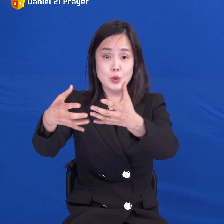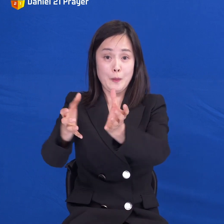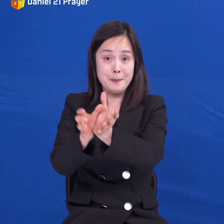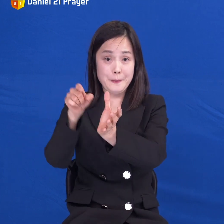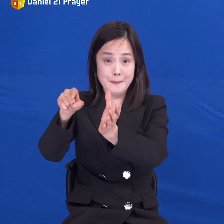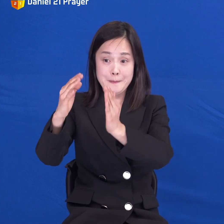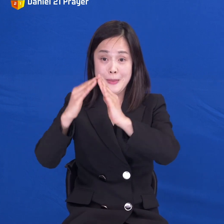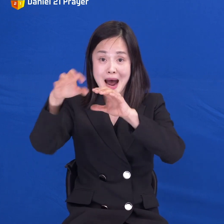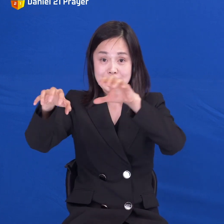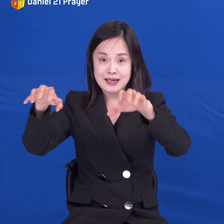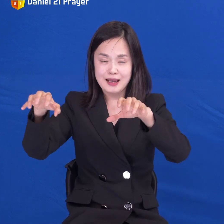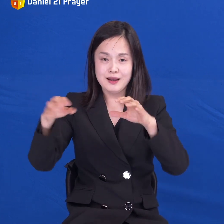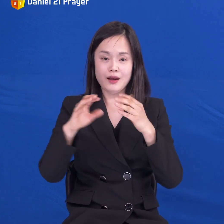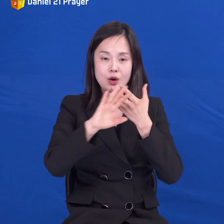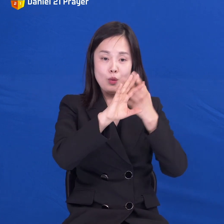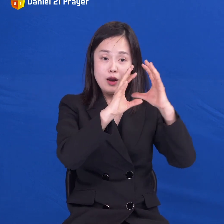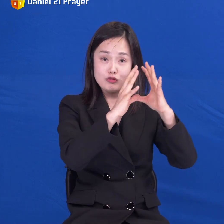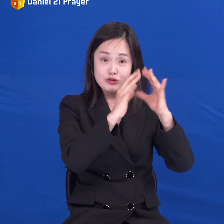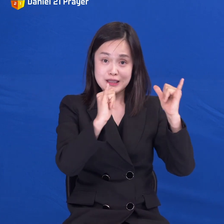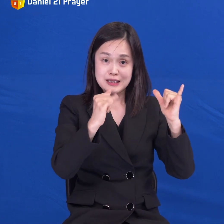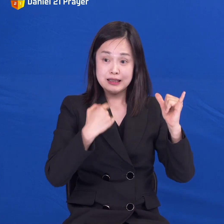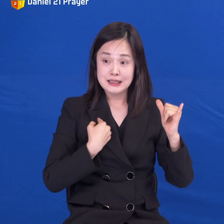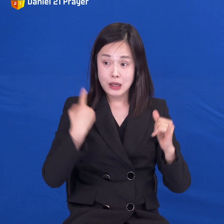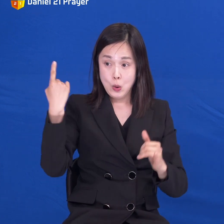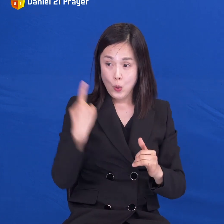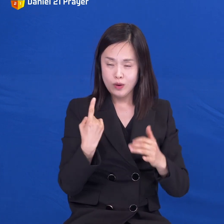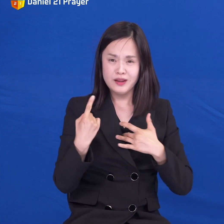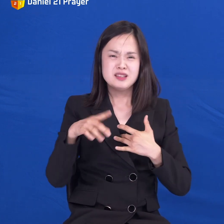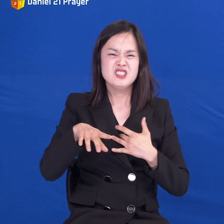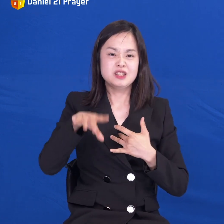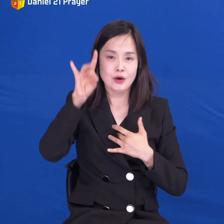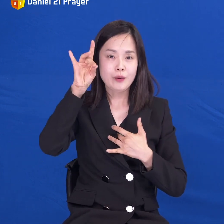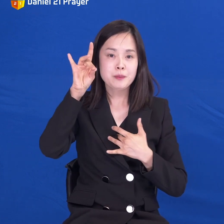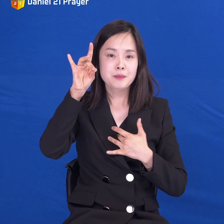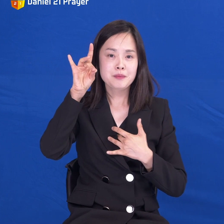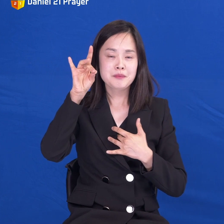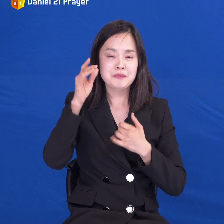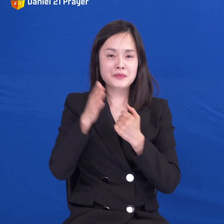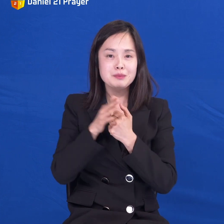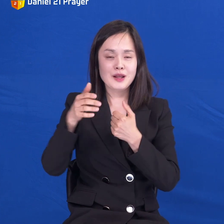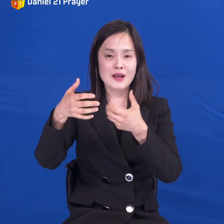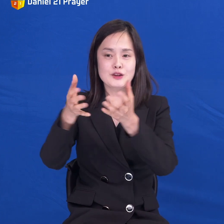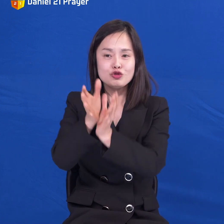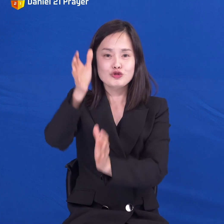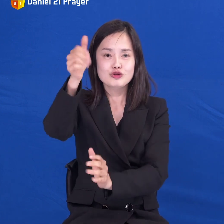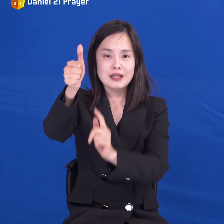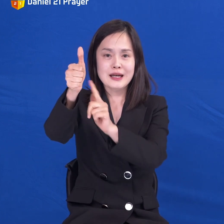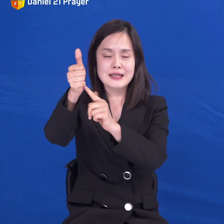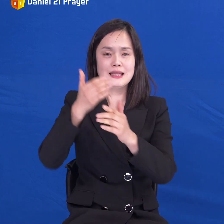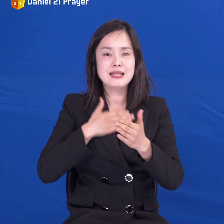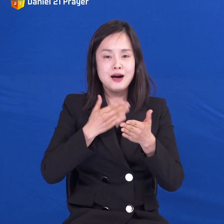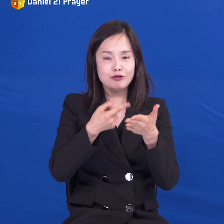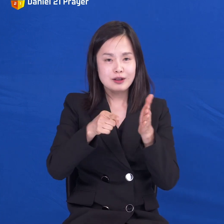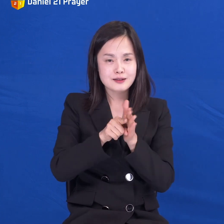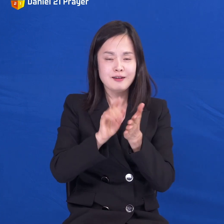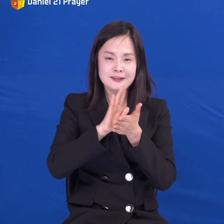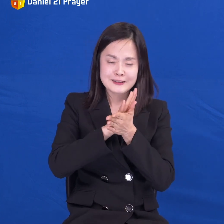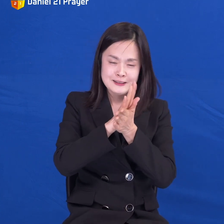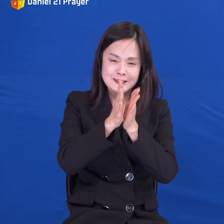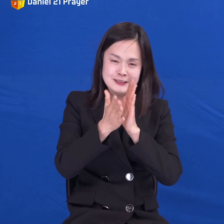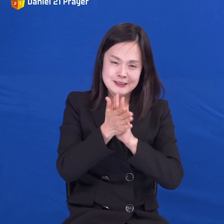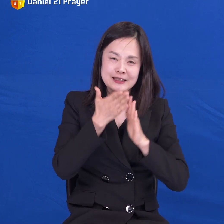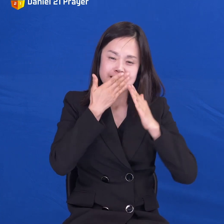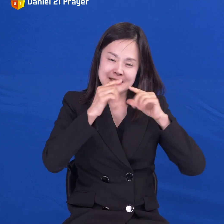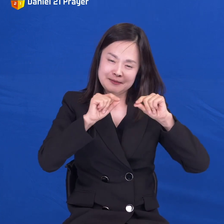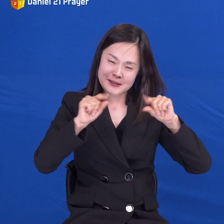그러면서 만찬을 준비해 주었습니다. 그날 저녁 만찬이 나왔는데 무슨 고기가 나왔냐면은 제가 올라갈 때 환영해 줬던